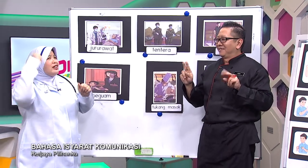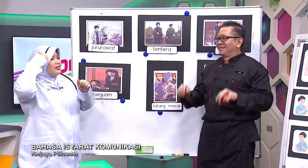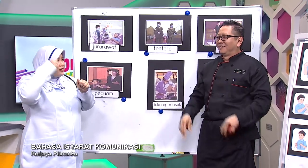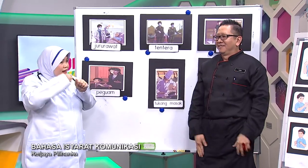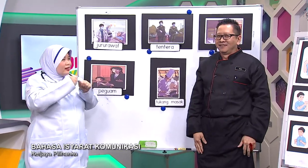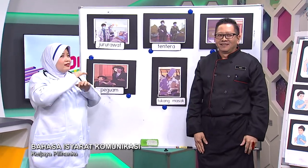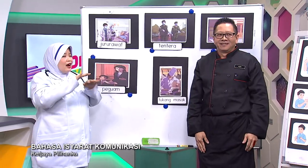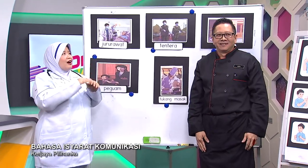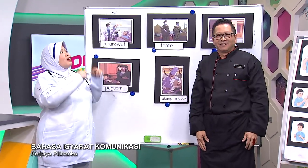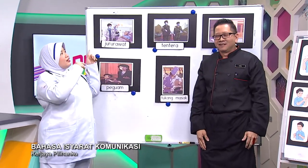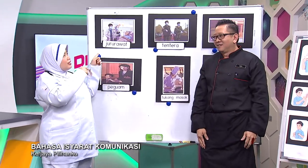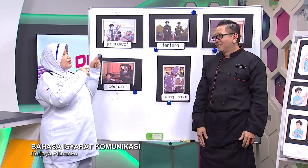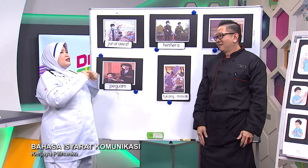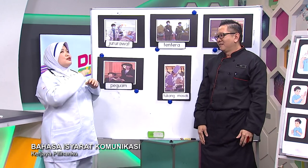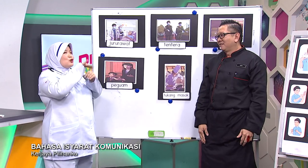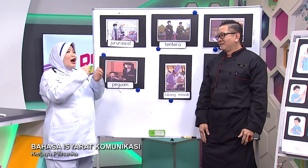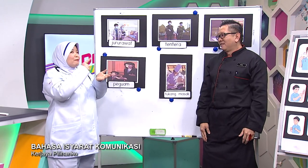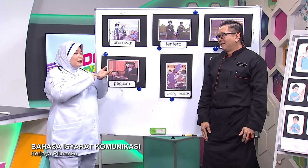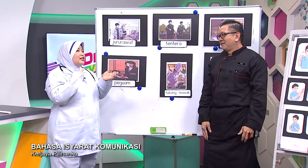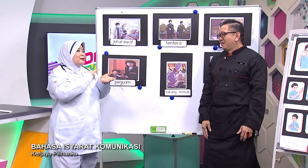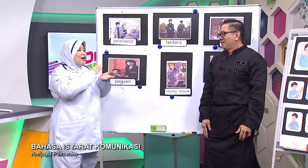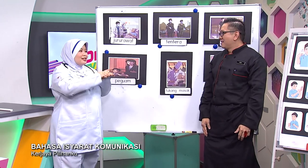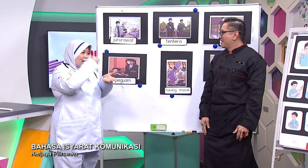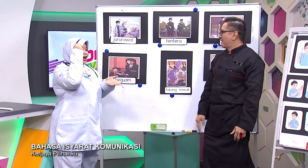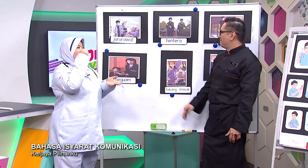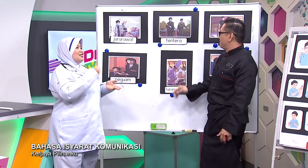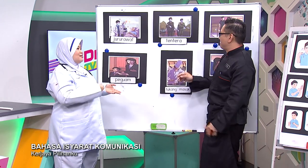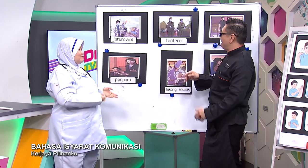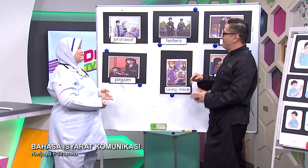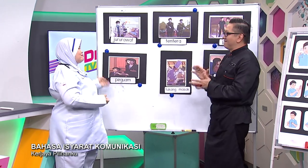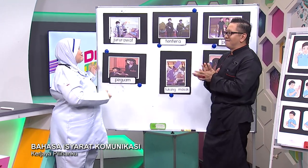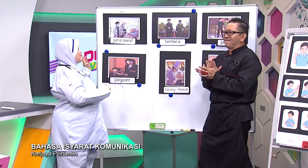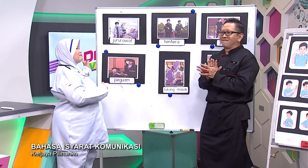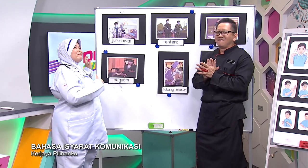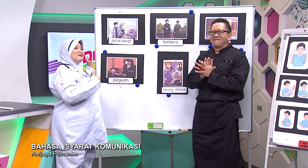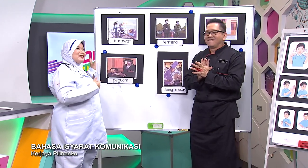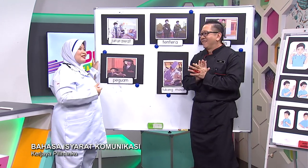murid-murid. Ingat tak ni semua apa kita belajar?